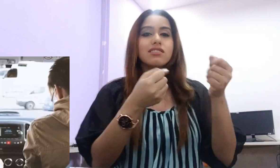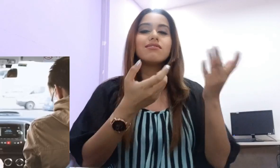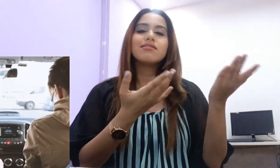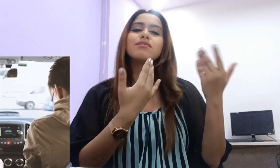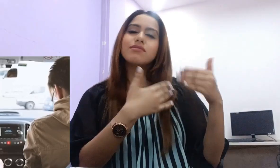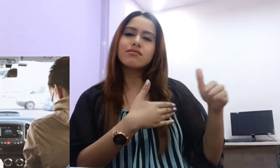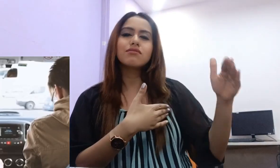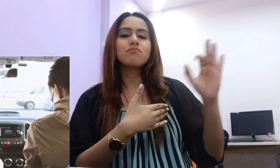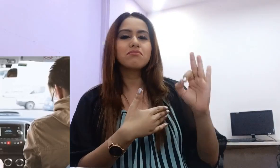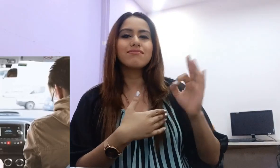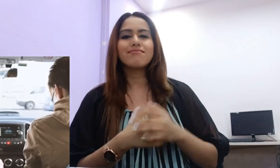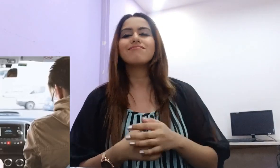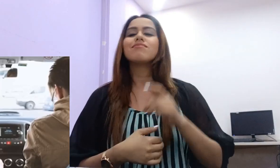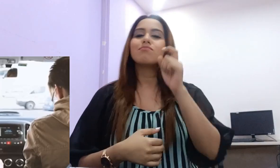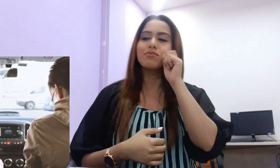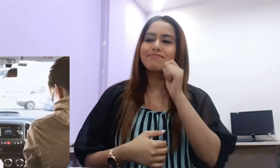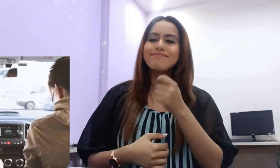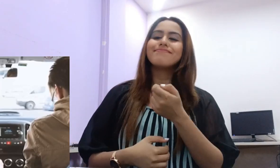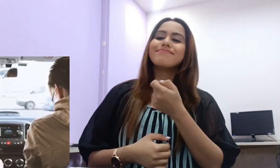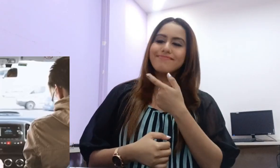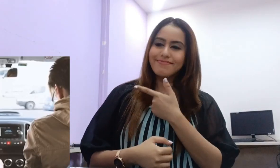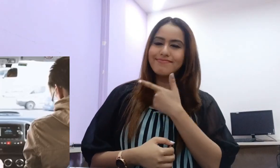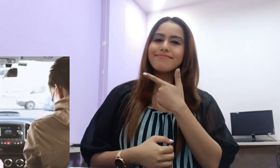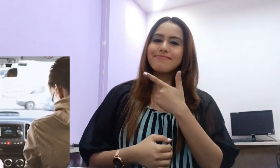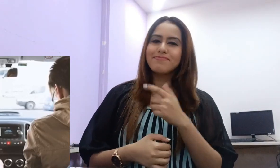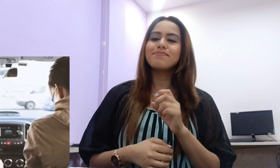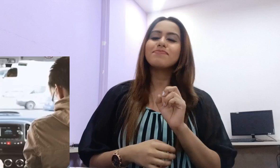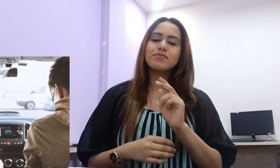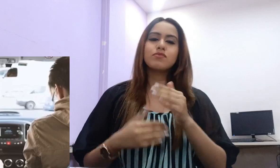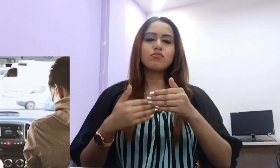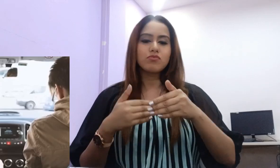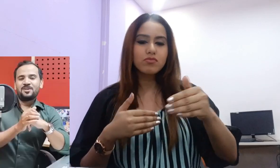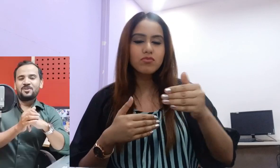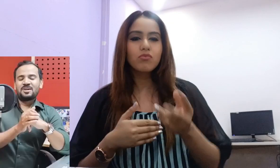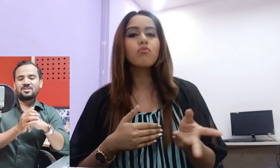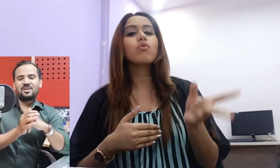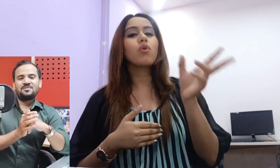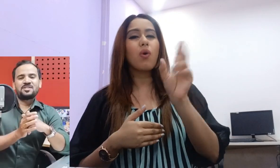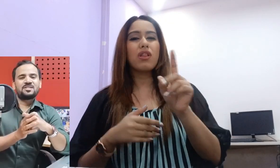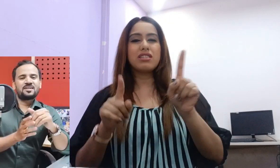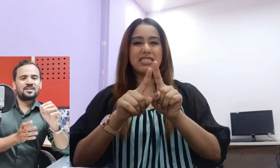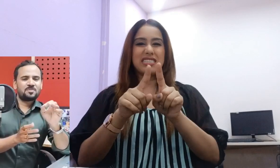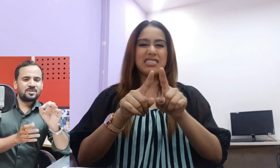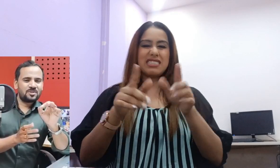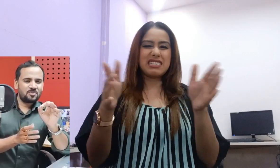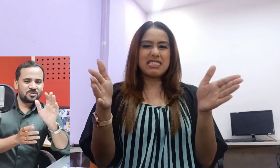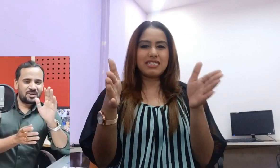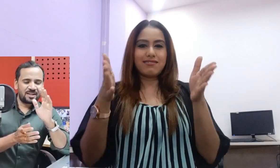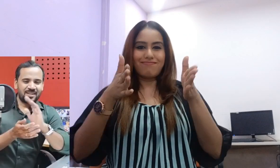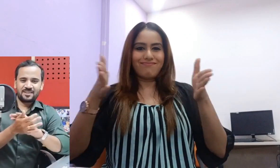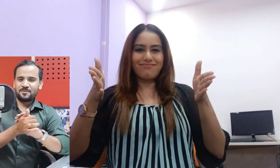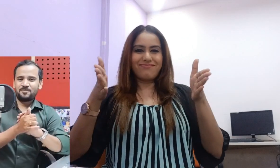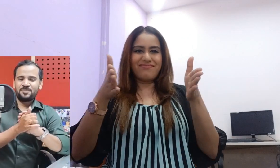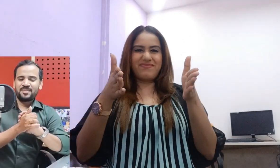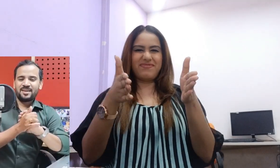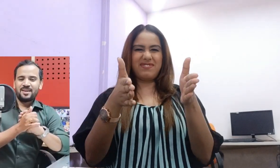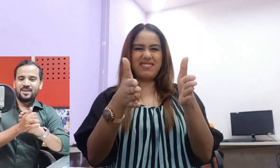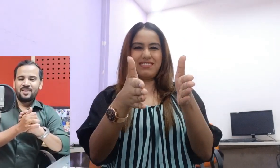ज्यादा जल्दी में हो, किसी इंपॉर्टेंट काम से जा रहा होगा, तभी तो वो आगे जाना चाह रहा है। तो वास्तु वाले विशेषज्ञ एक्सपर्ट जो थे वो मुस्कुरा